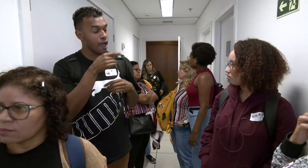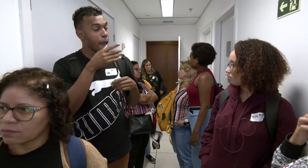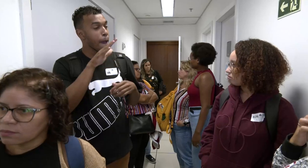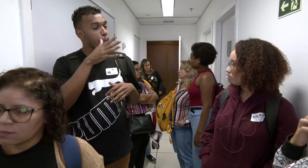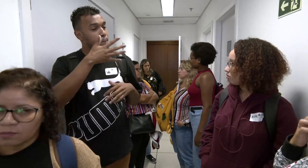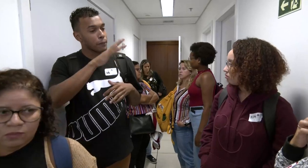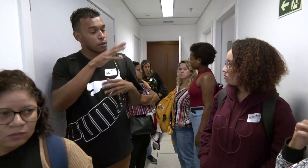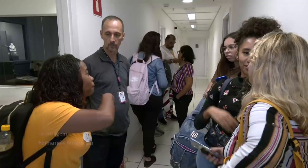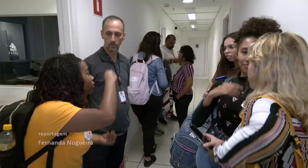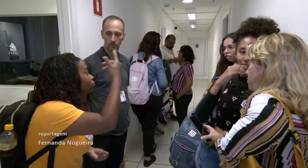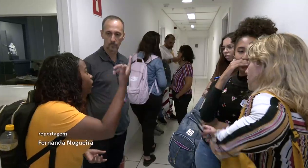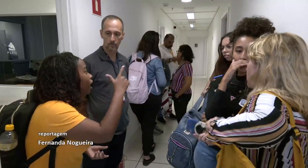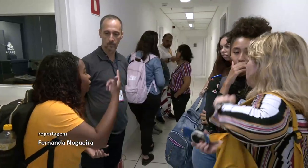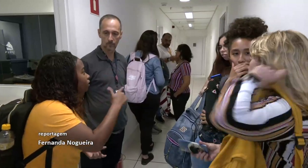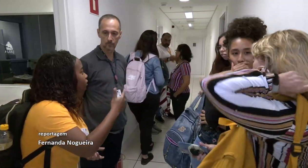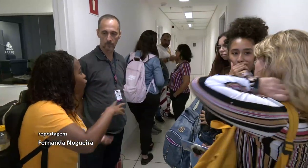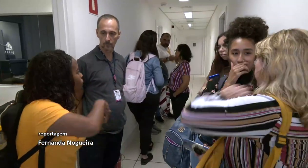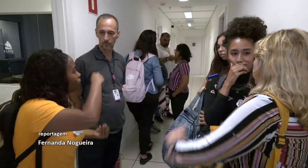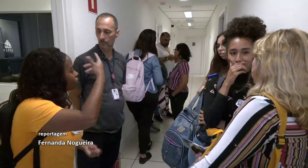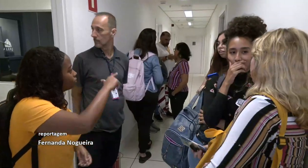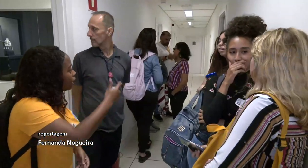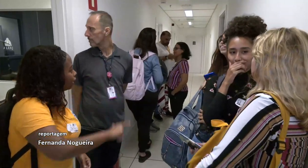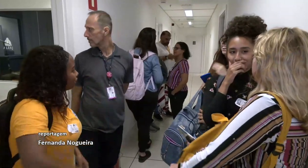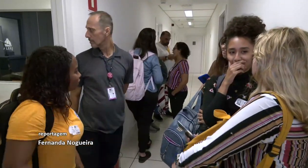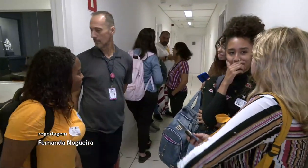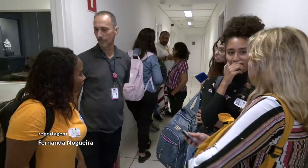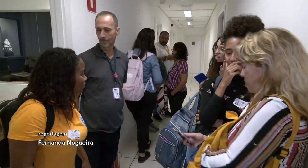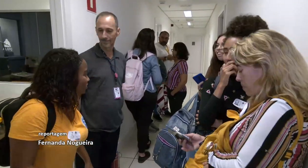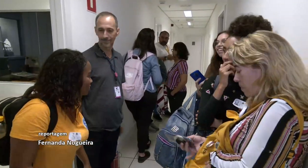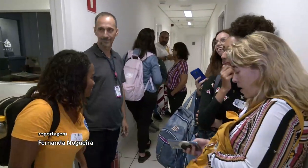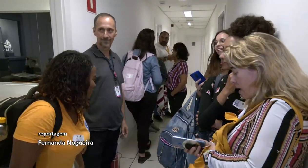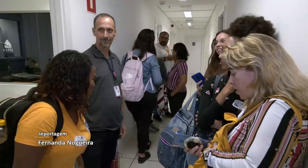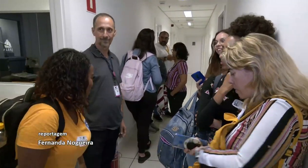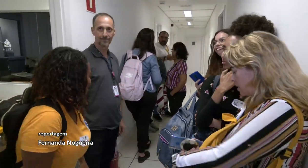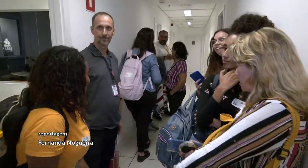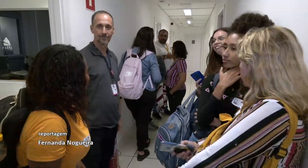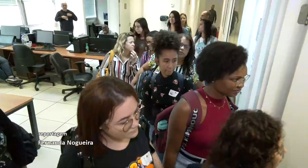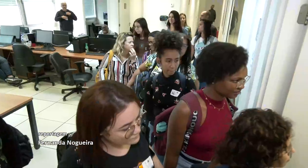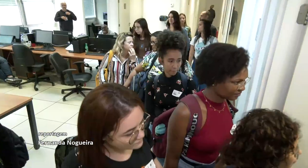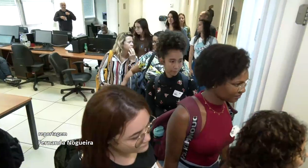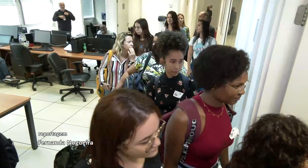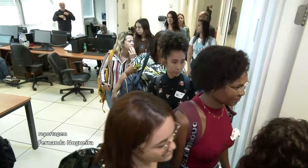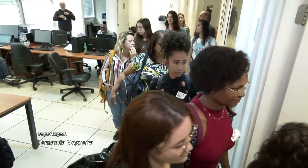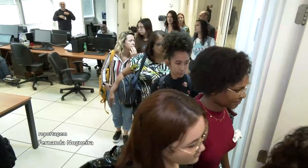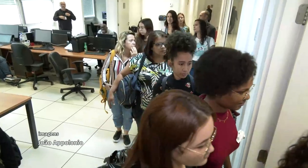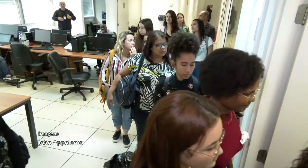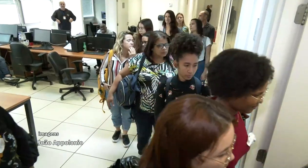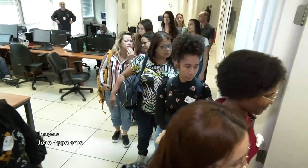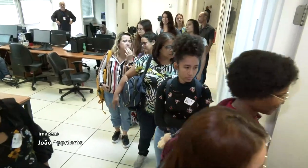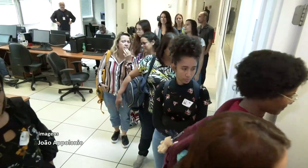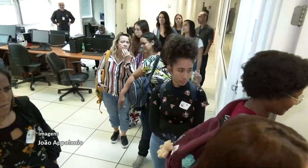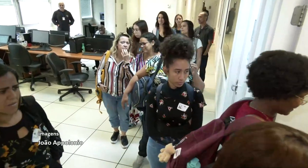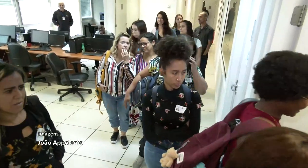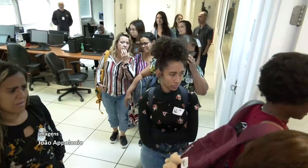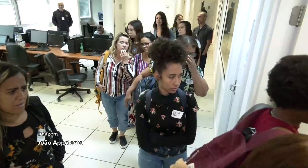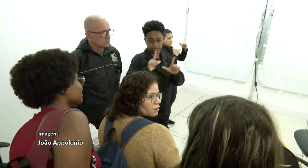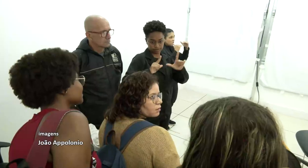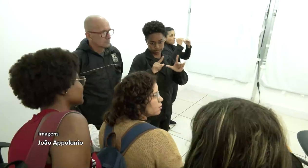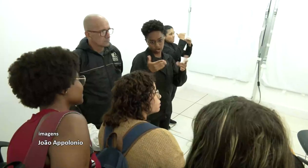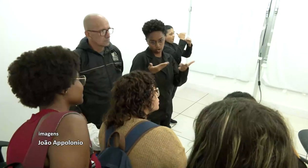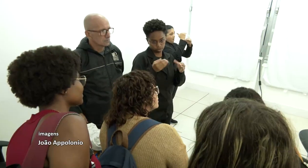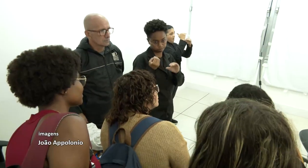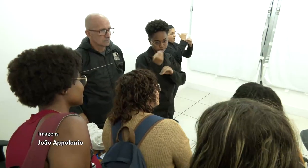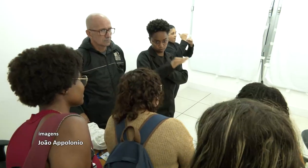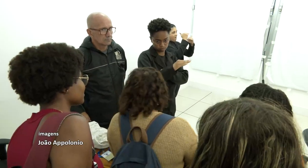nesta quinta-feira. Eles foram recebidos pela Comissão de Direitos Humanos da Casa e estiveram na redação da TV Alerj